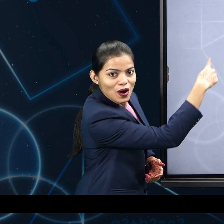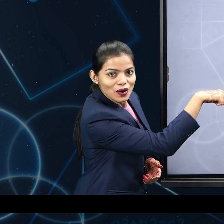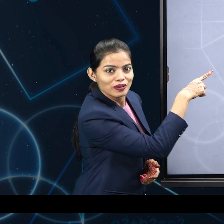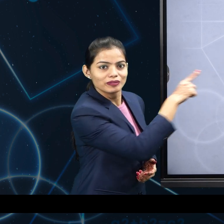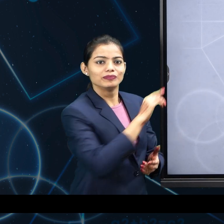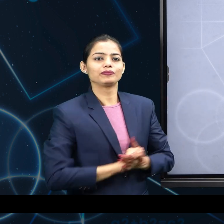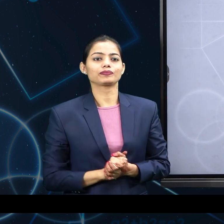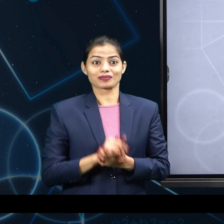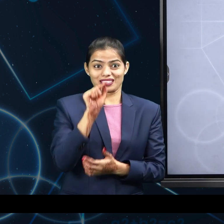केंद्र,